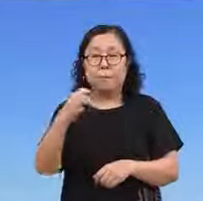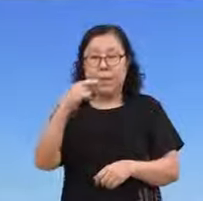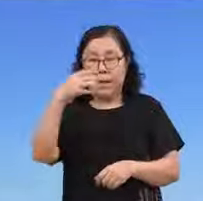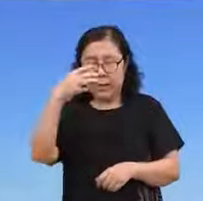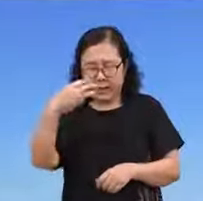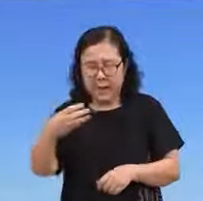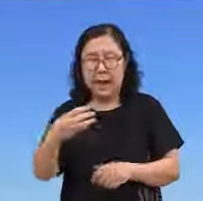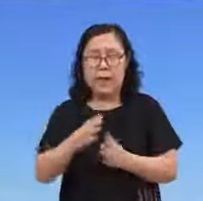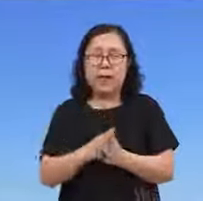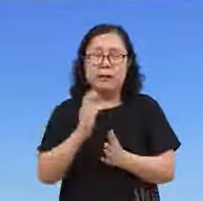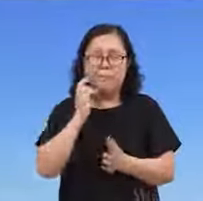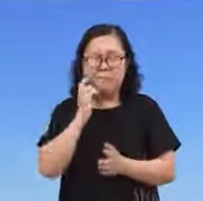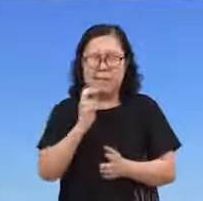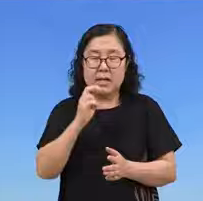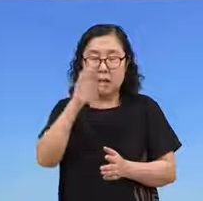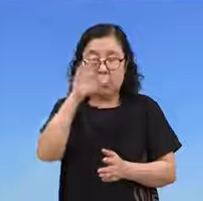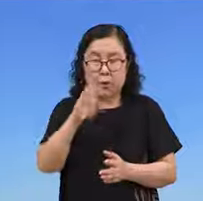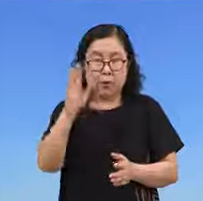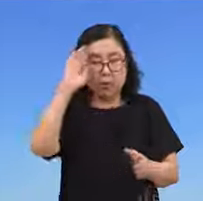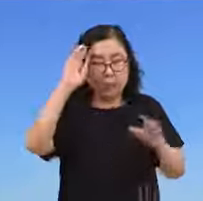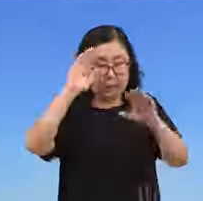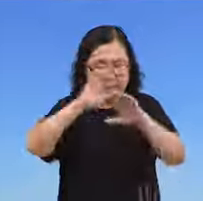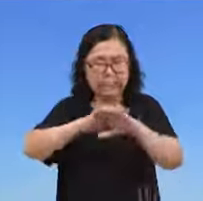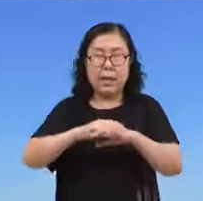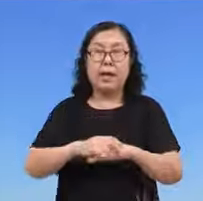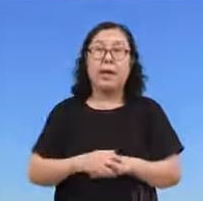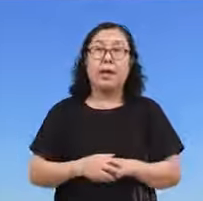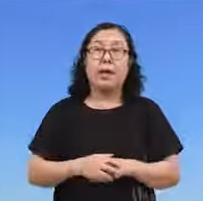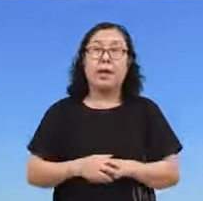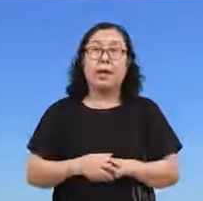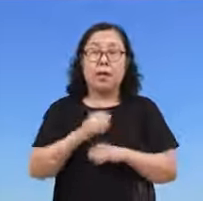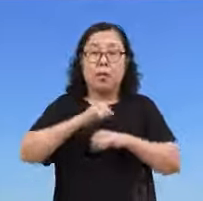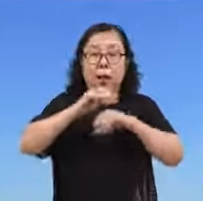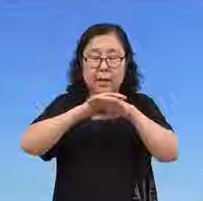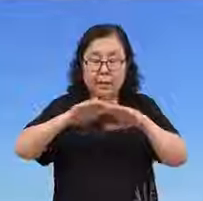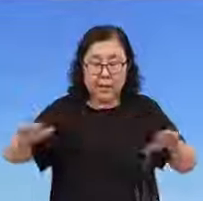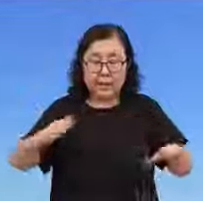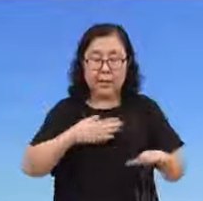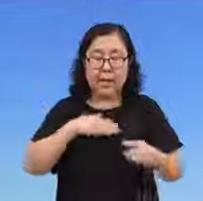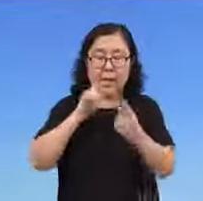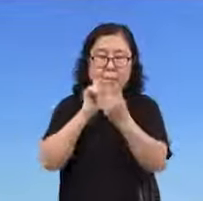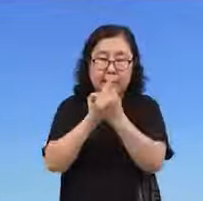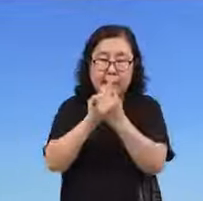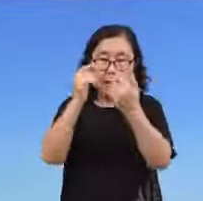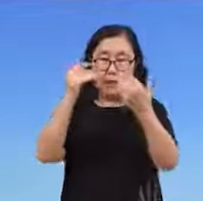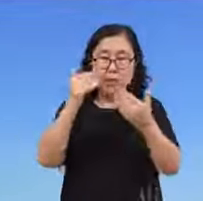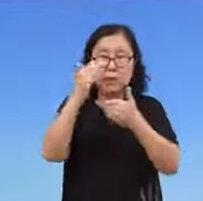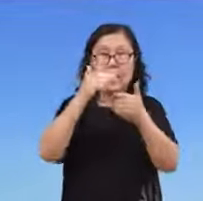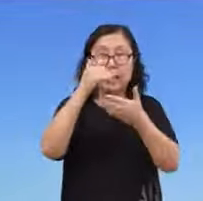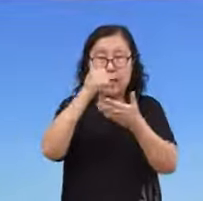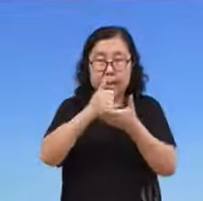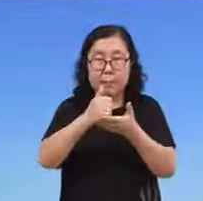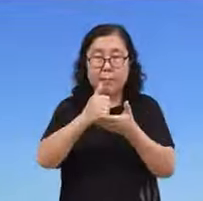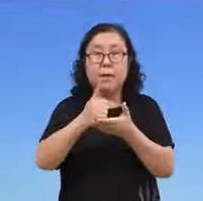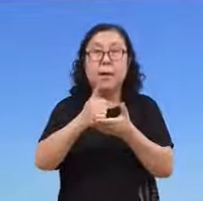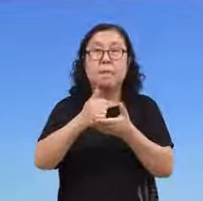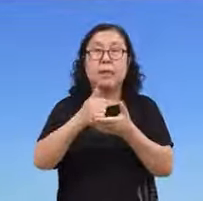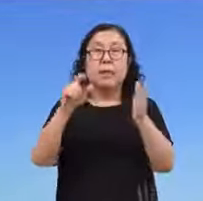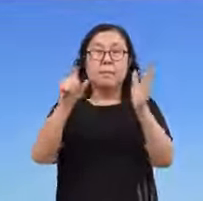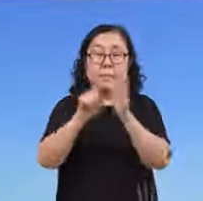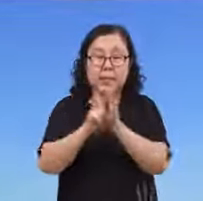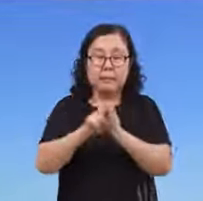다 드러나 비참한 그 베델에서의 밤에 광야에서 나를 만나주신 그 하나님,